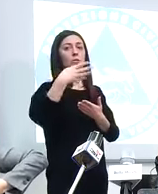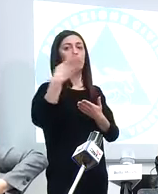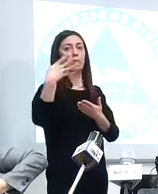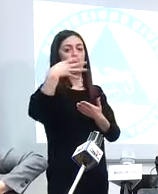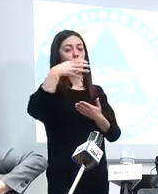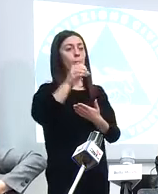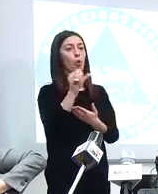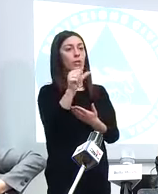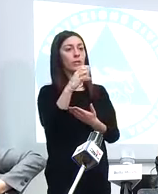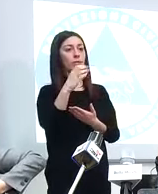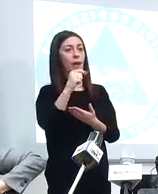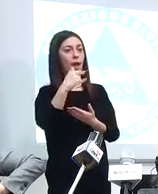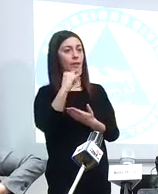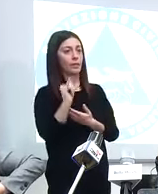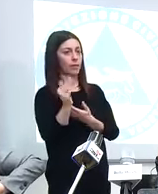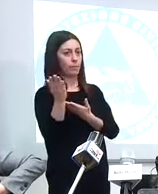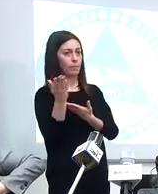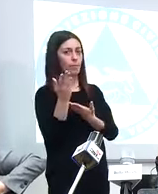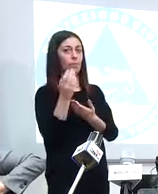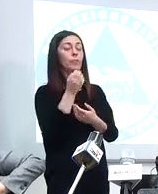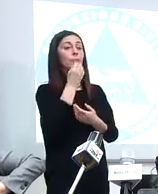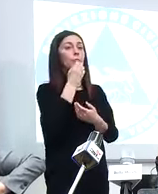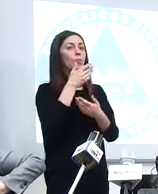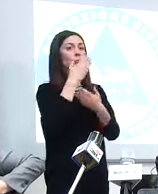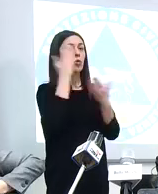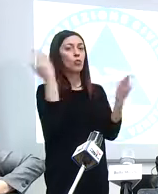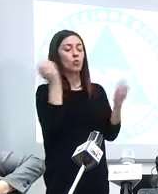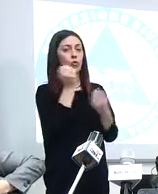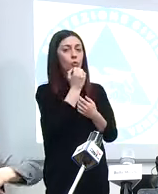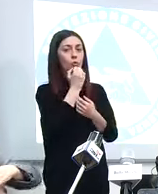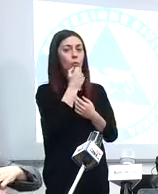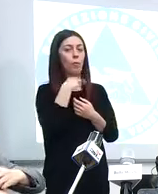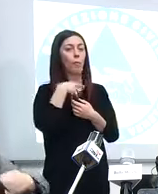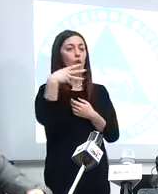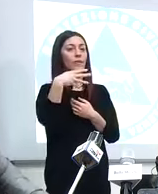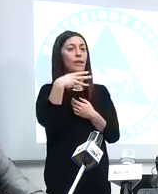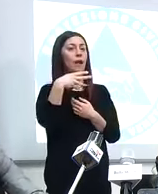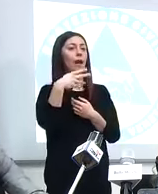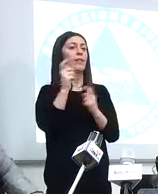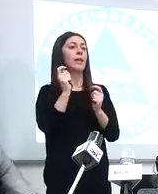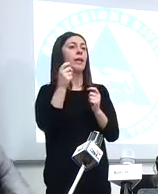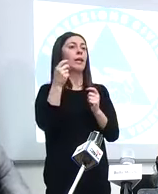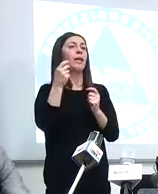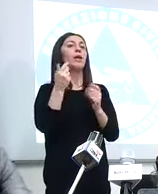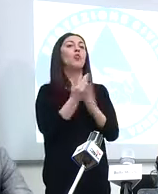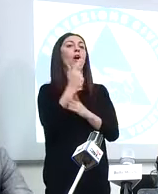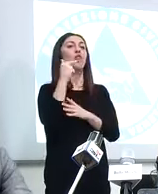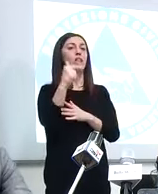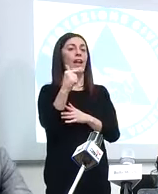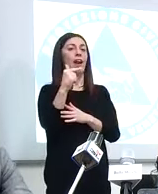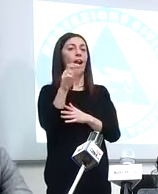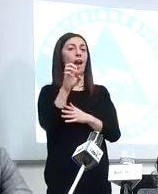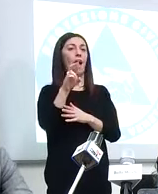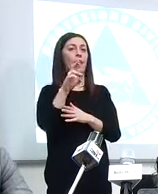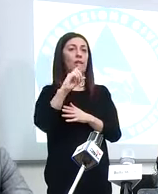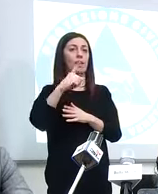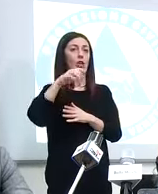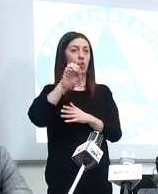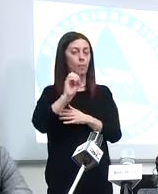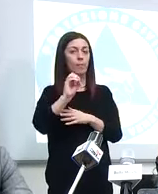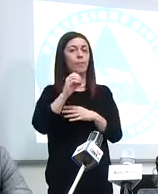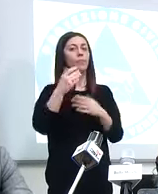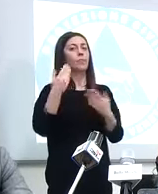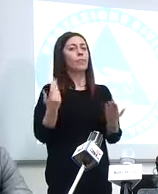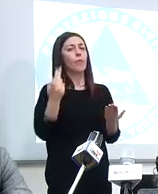Moscati, prego. Sì, buongiorno, mi scusi, Moscati, il nuovo Terraglio. E io le volevo chiedere, siccome ho visto che si parte